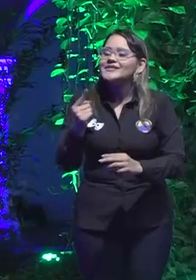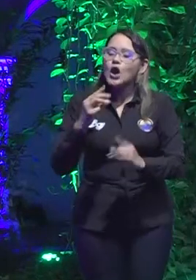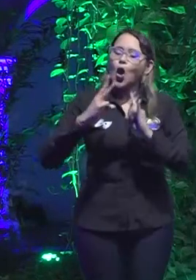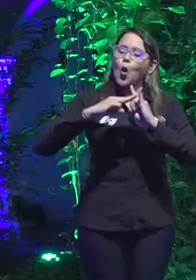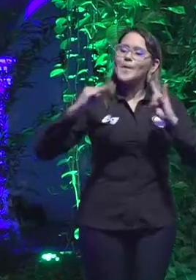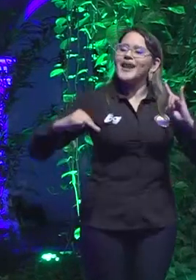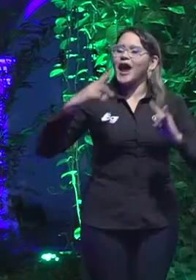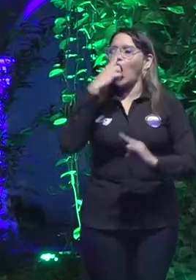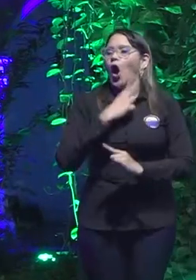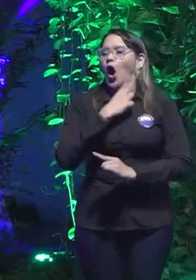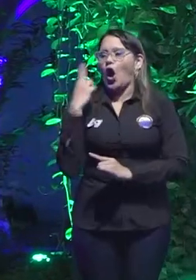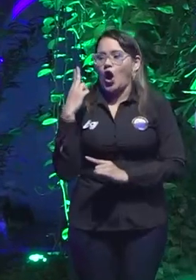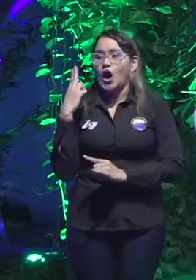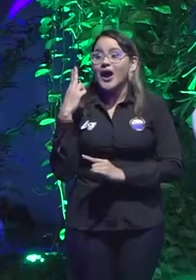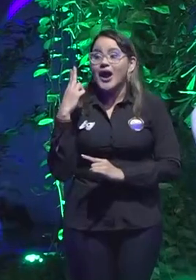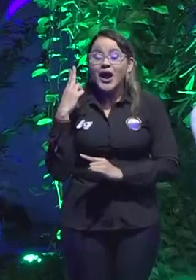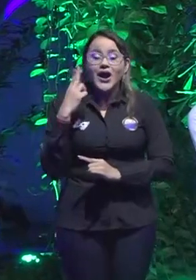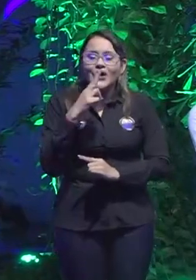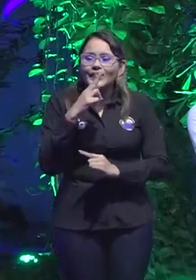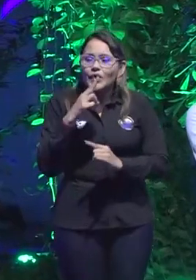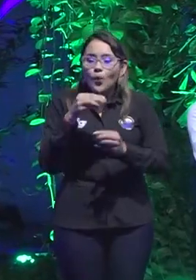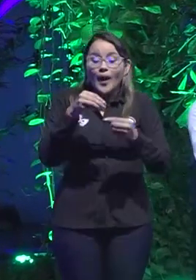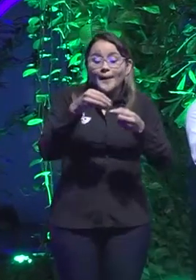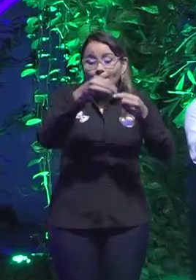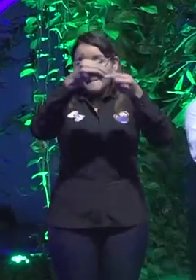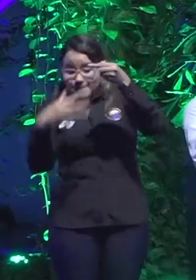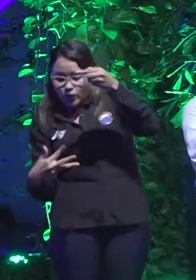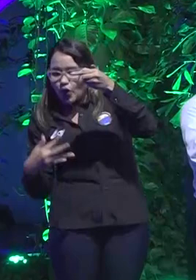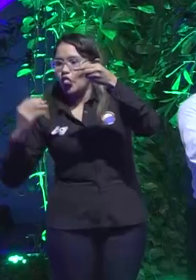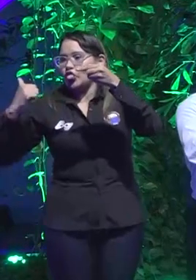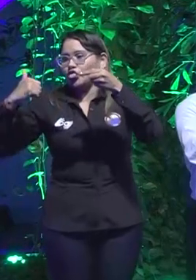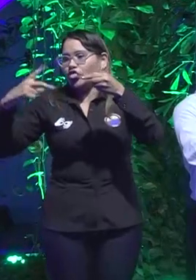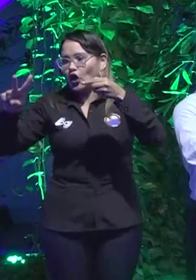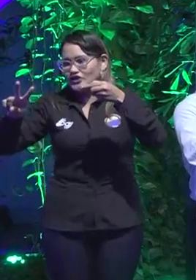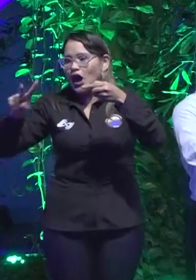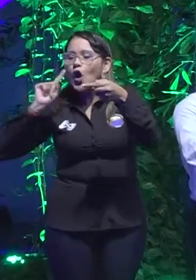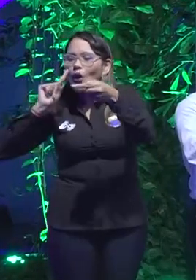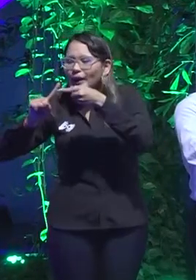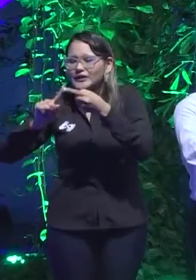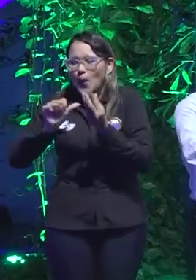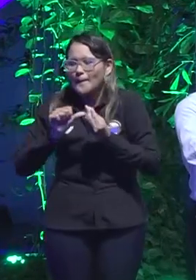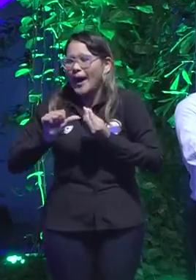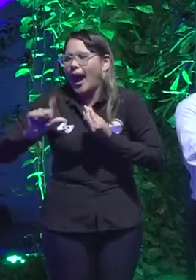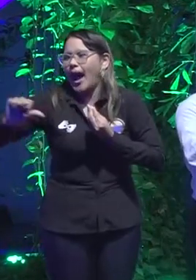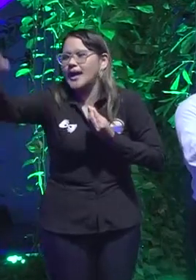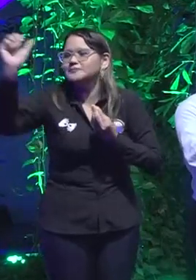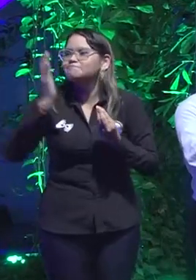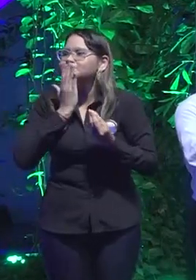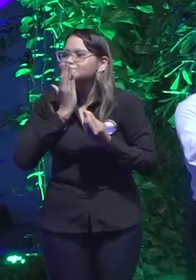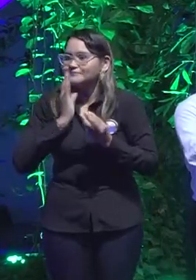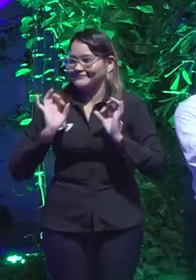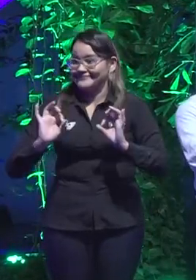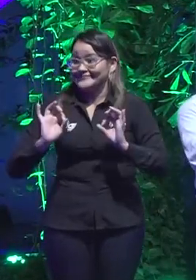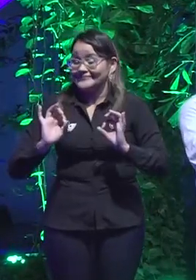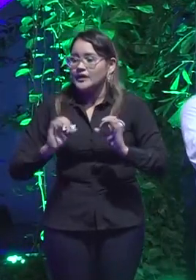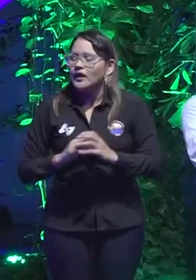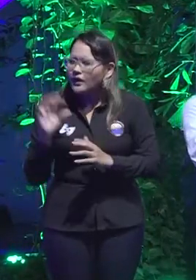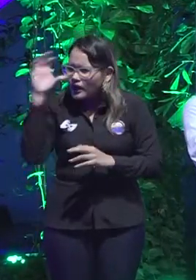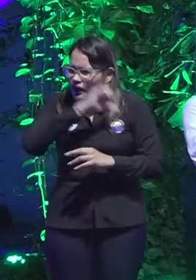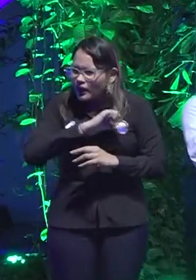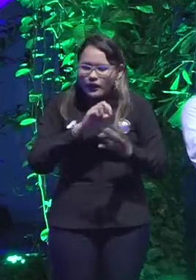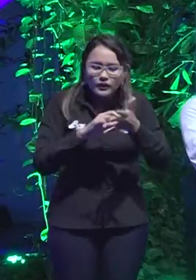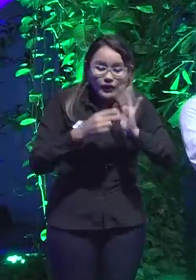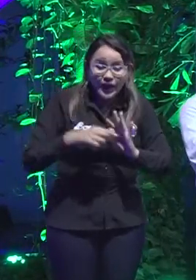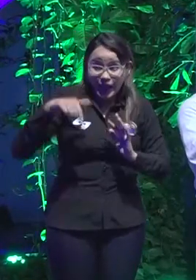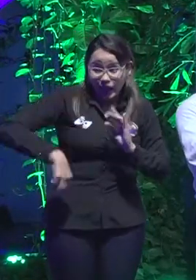Unimagdalena Comprometida, alineado con 12 objetivos de desarrollo sostenible. Es decir, nosotros somos una universidad que le apunta no a